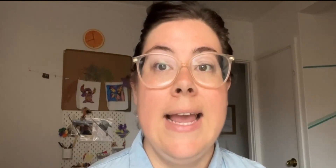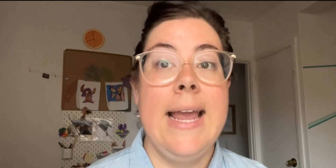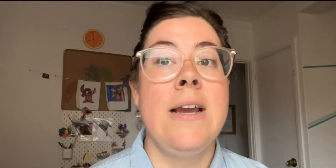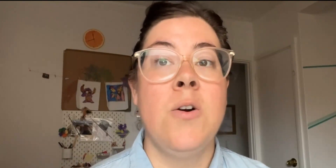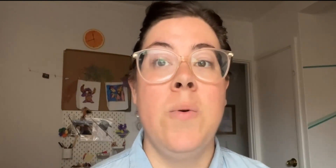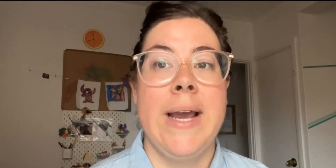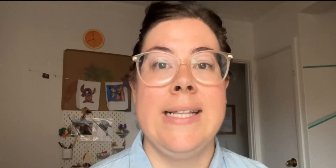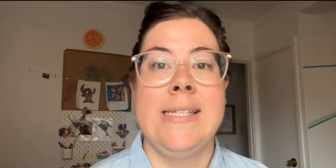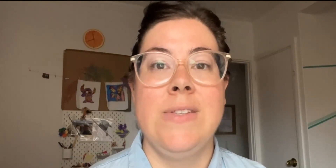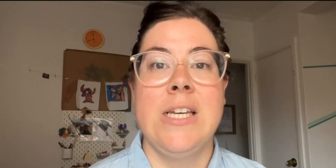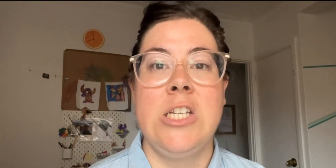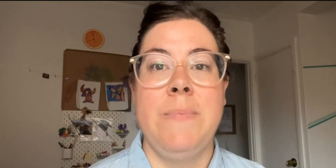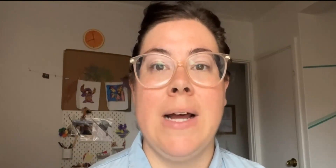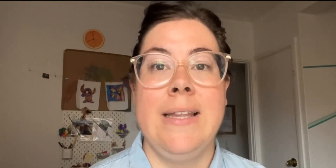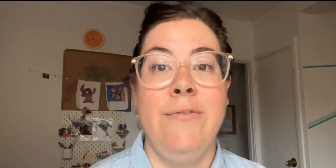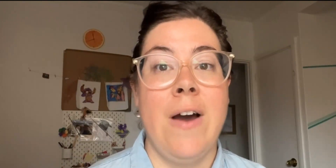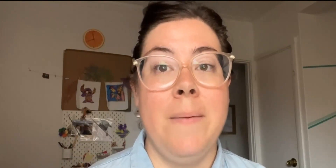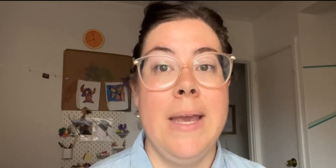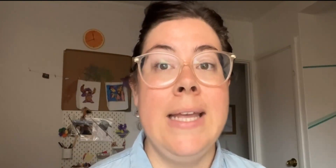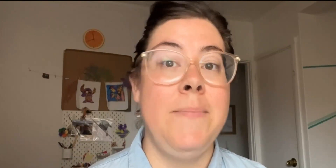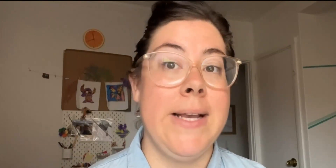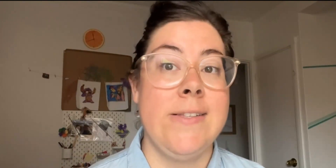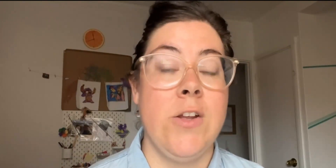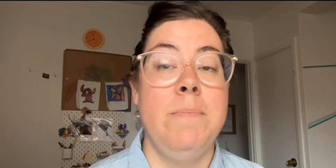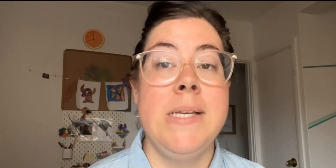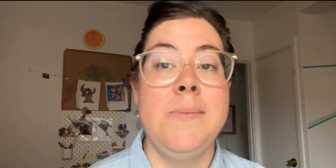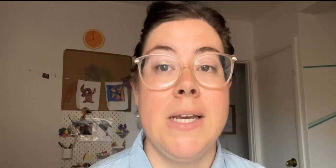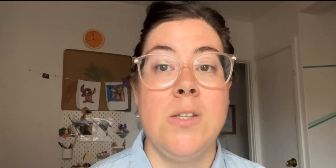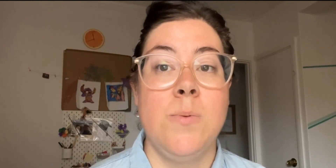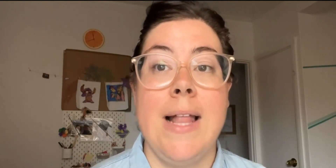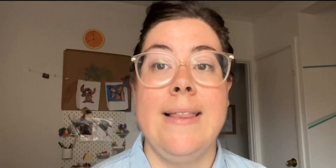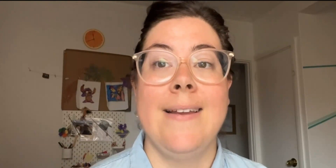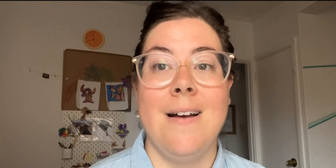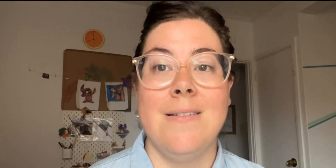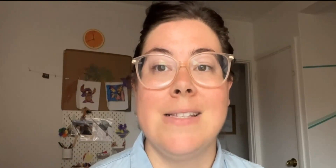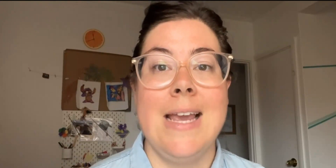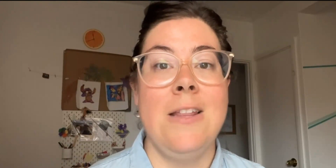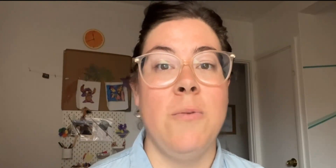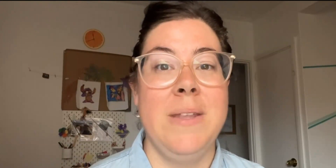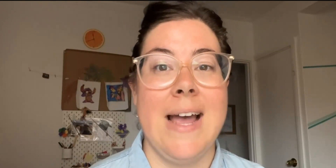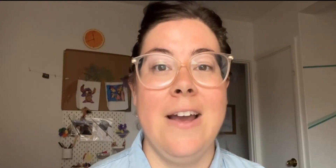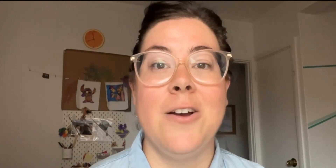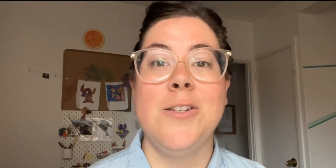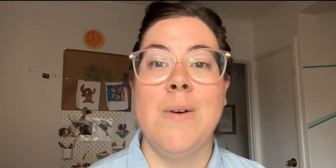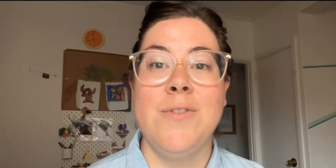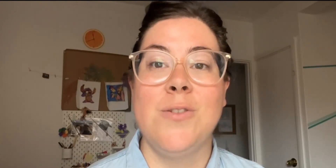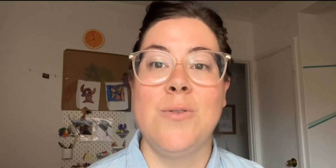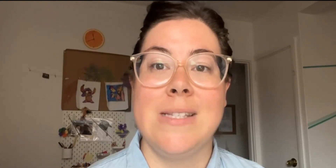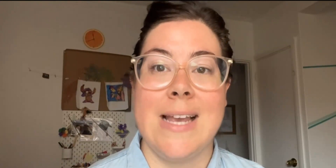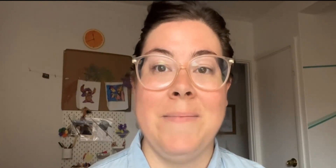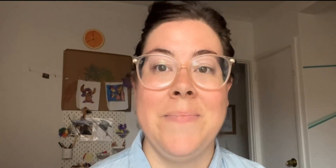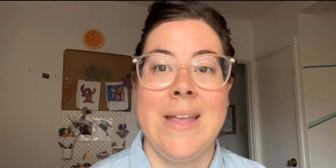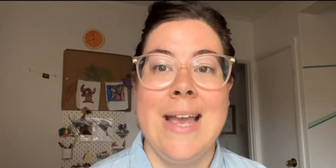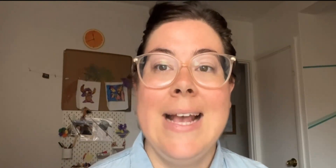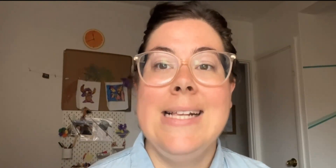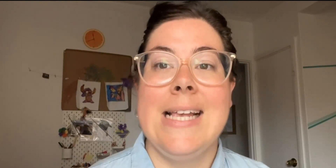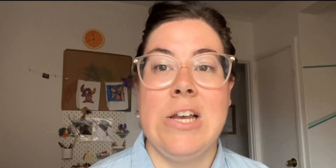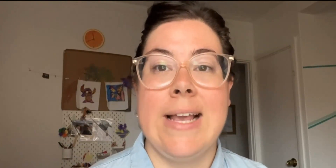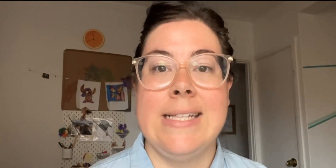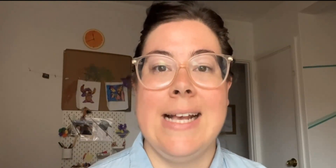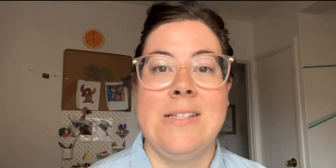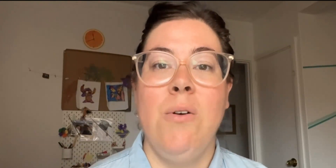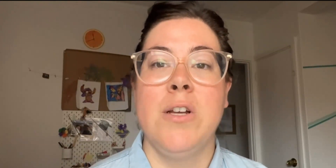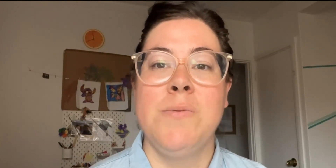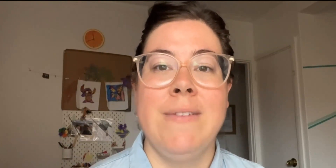sociale et les coopératives dirigées par des femmes et des personnes bispirituelles, trans et non-binaires reçoivent du soutien.